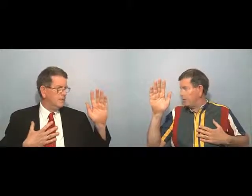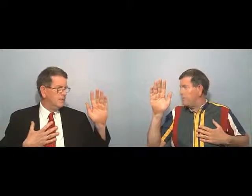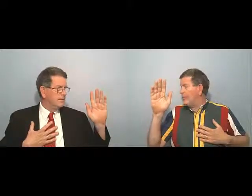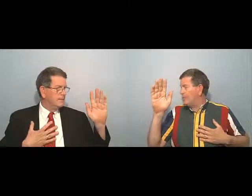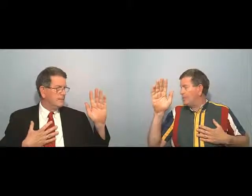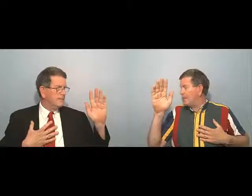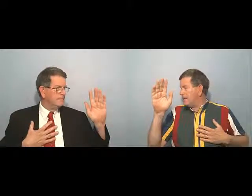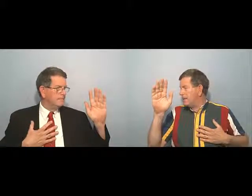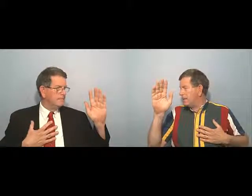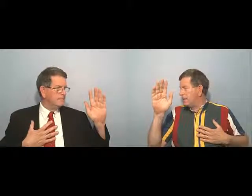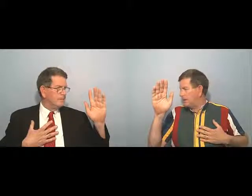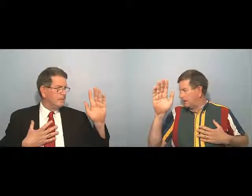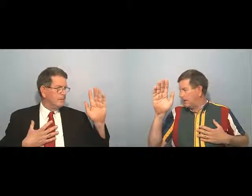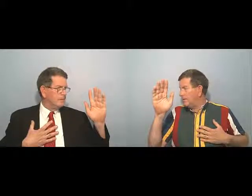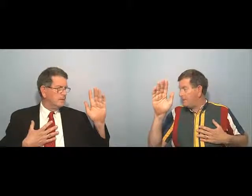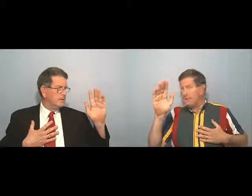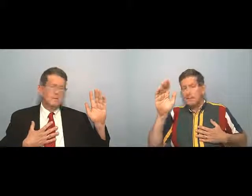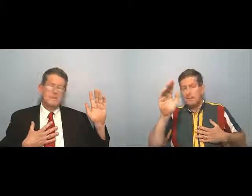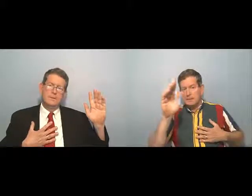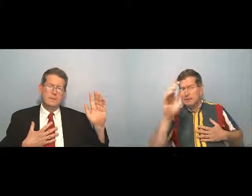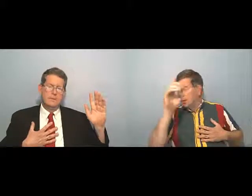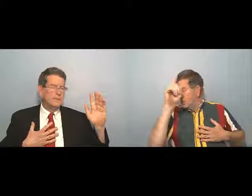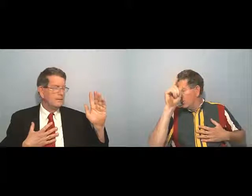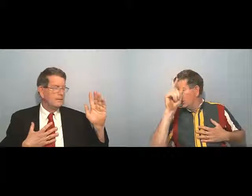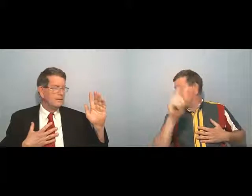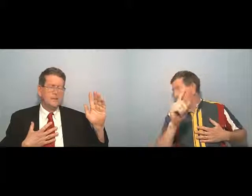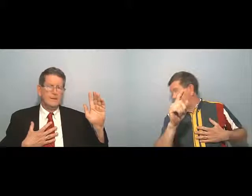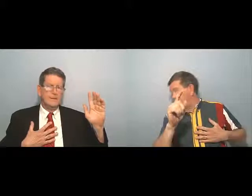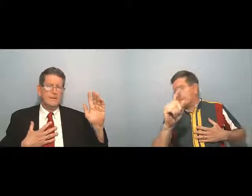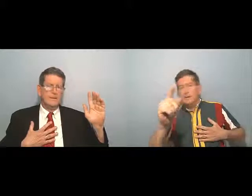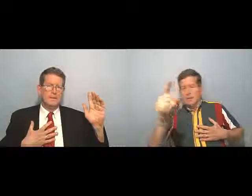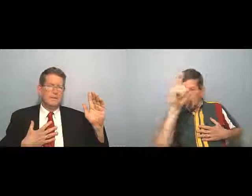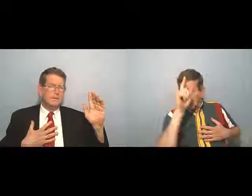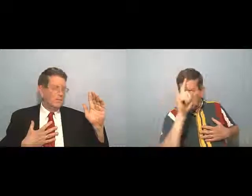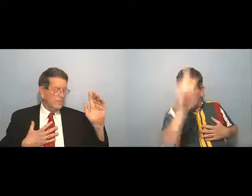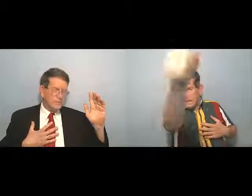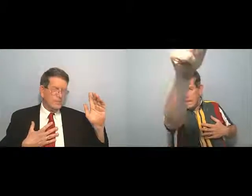vas répéter après moi. Répète, Répète. Je